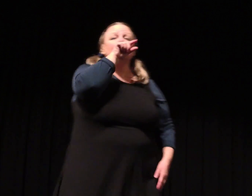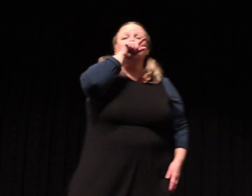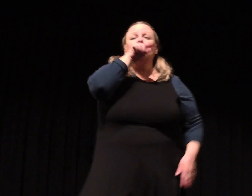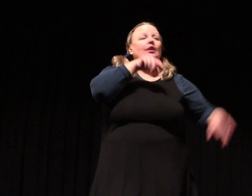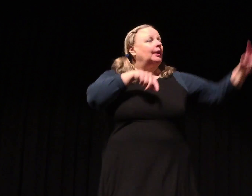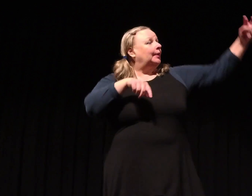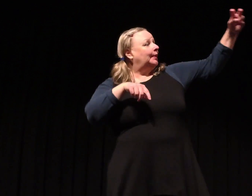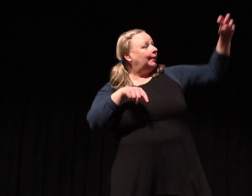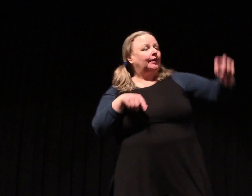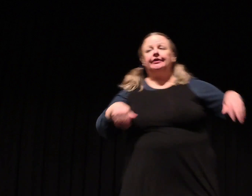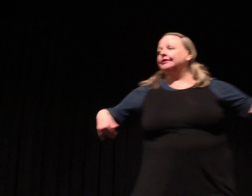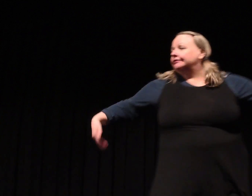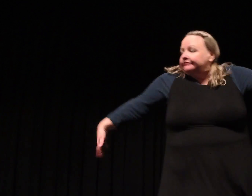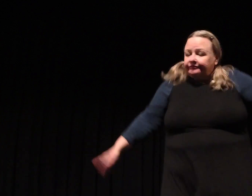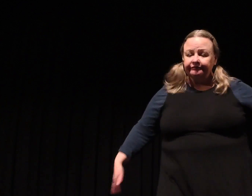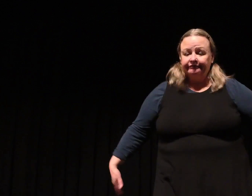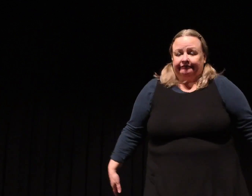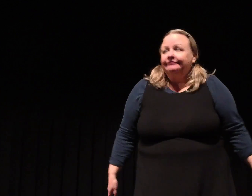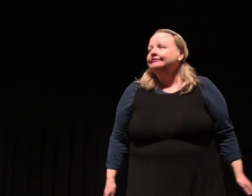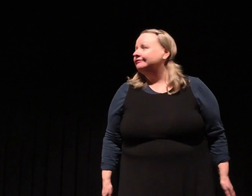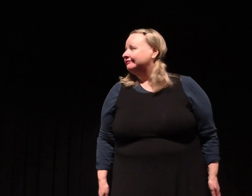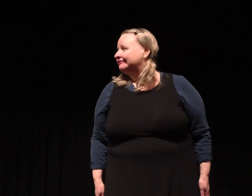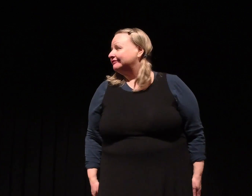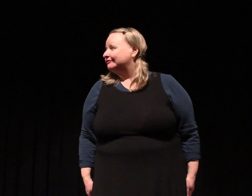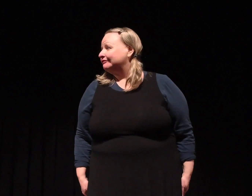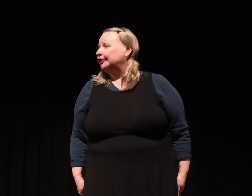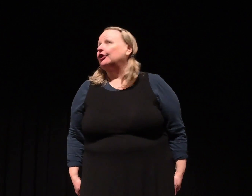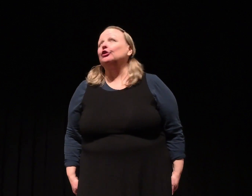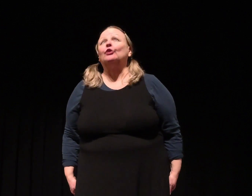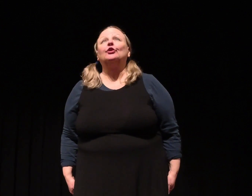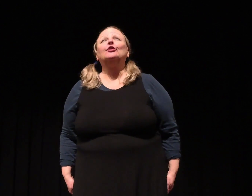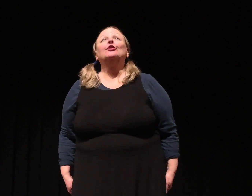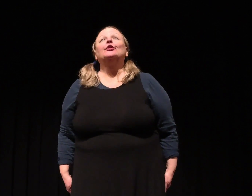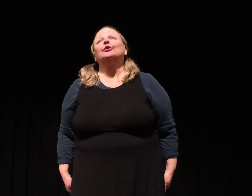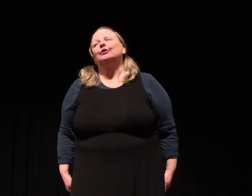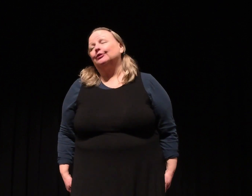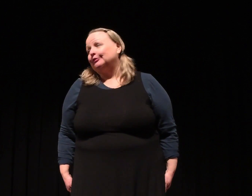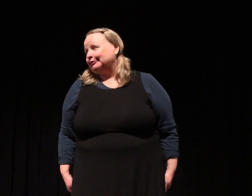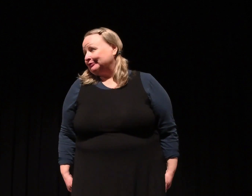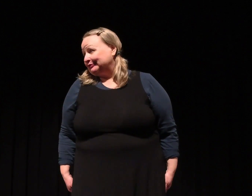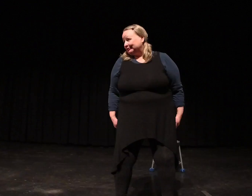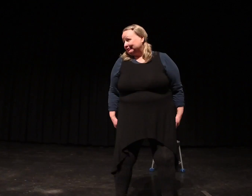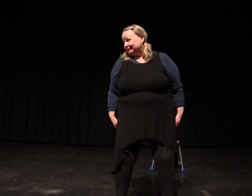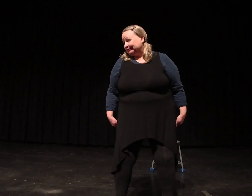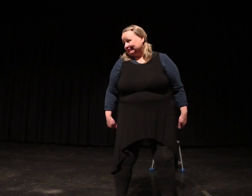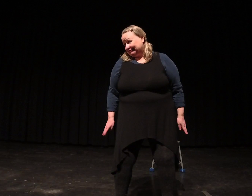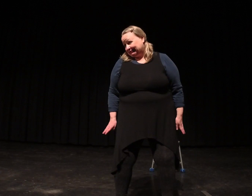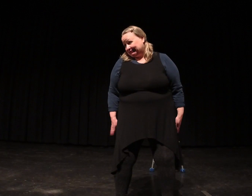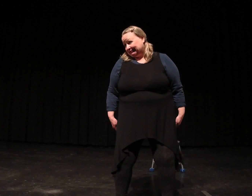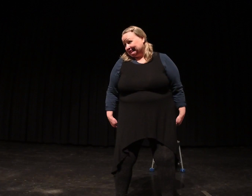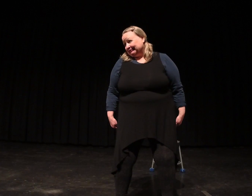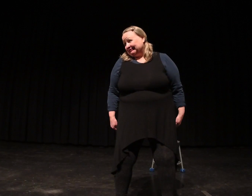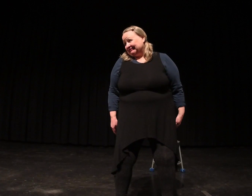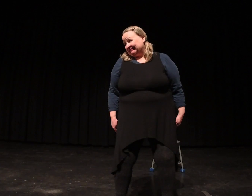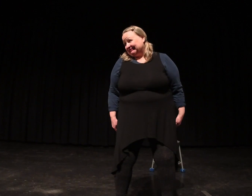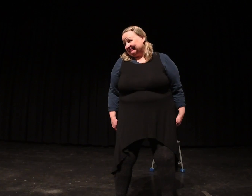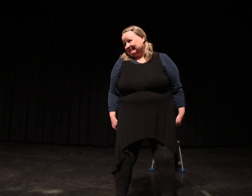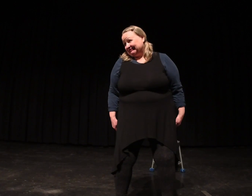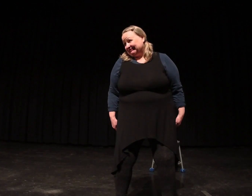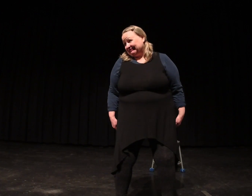souper. Et ils aperçoivent un oiseau au bord de la fenêtre. Clou, clou, clou, clou.